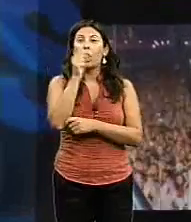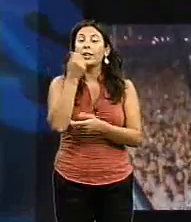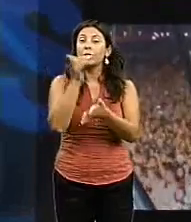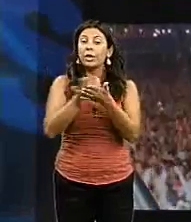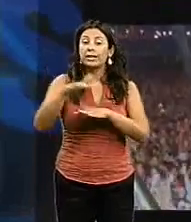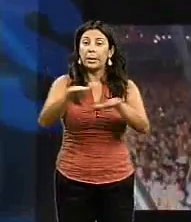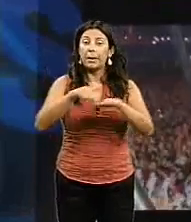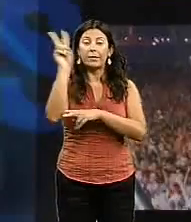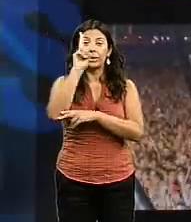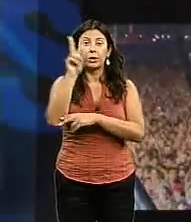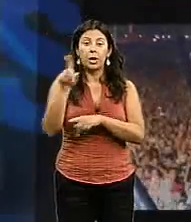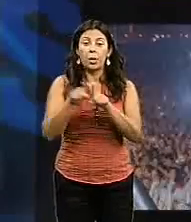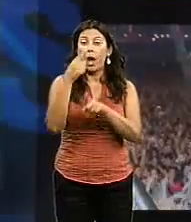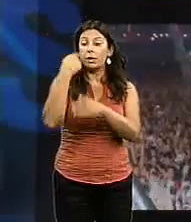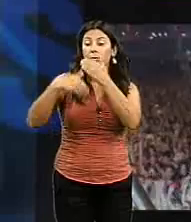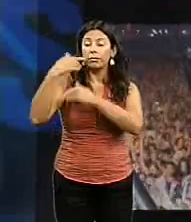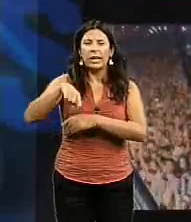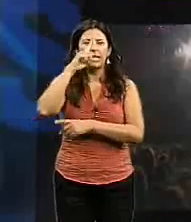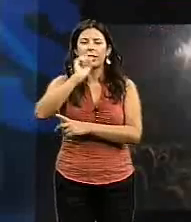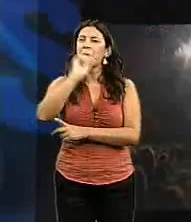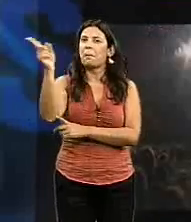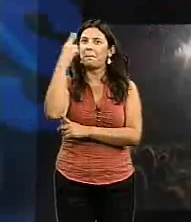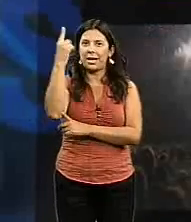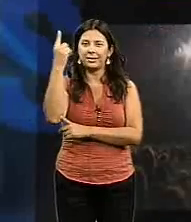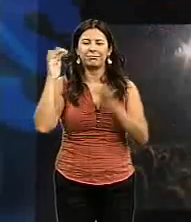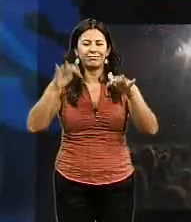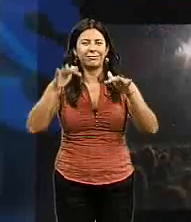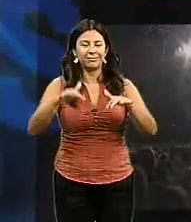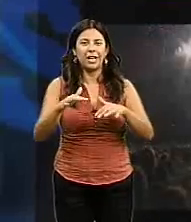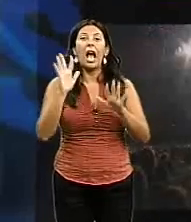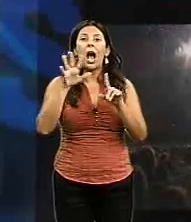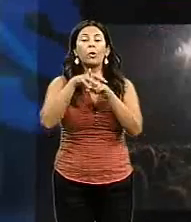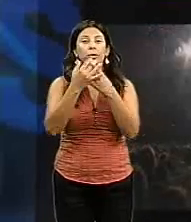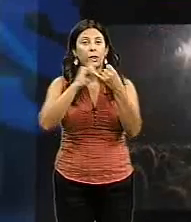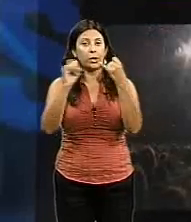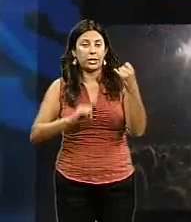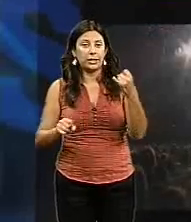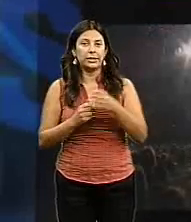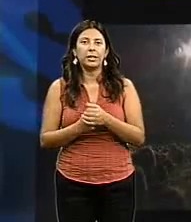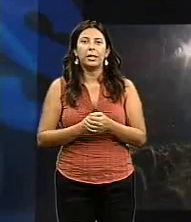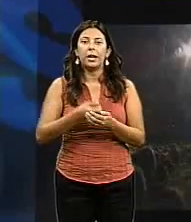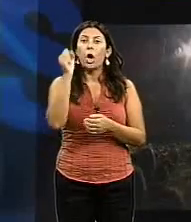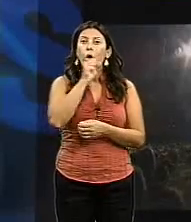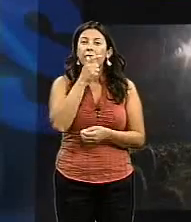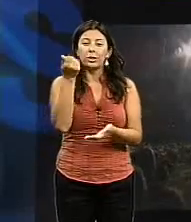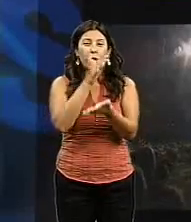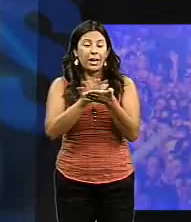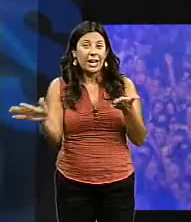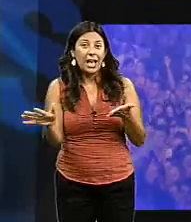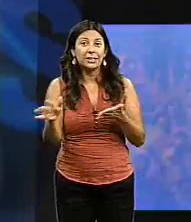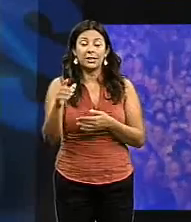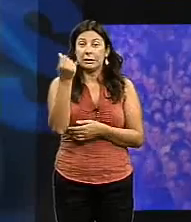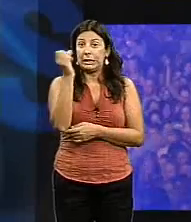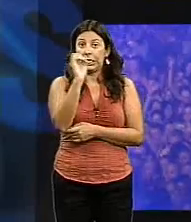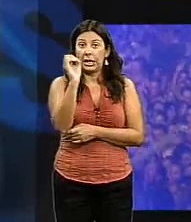los resultados de veranos anteriores a pesar de la crisis. Y es que el formato de este maratón musical a coste cero no tiene parangón en el